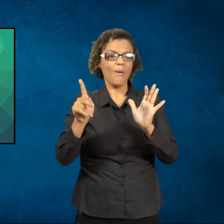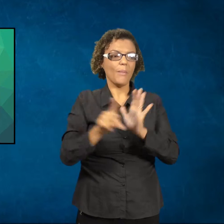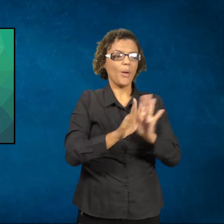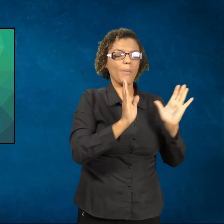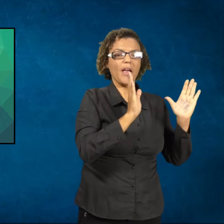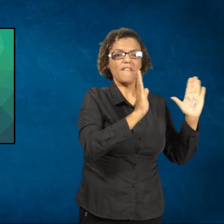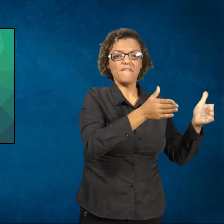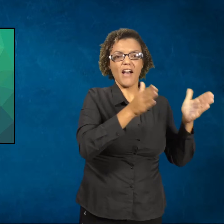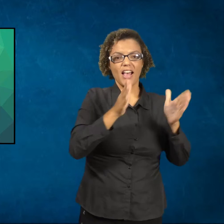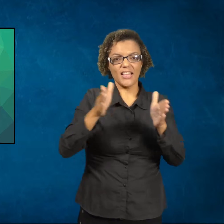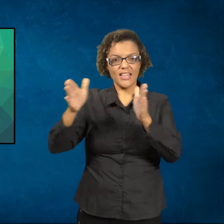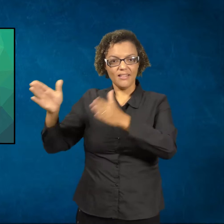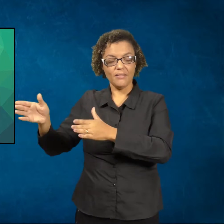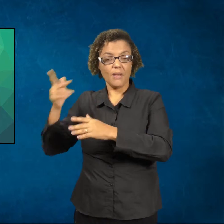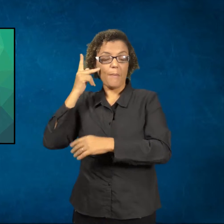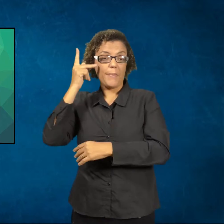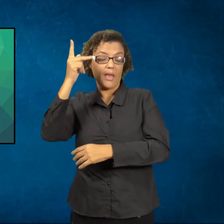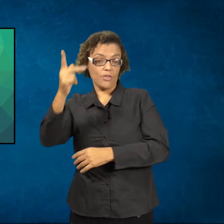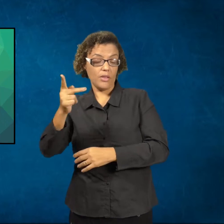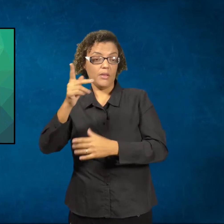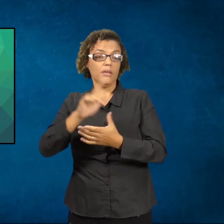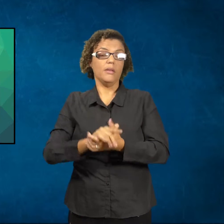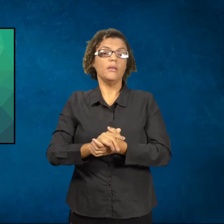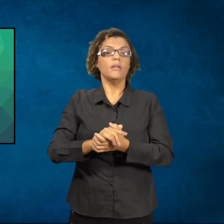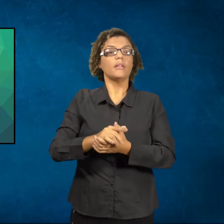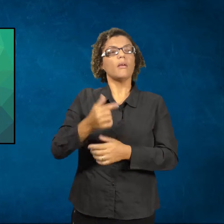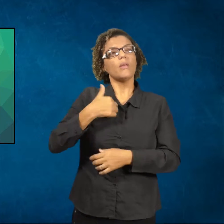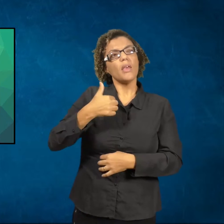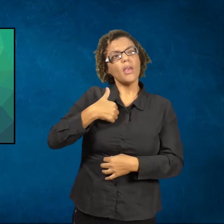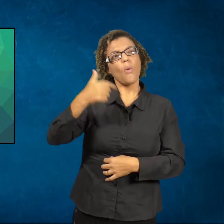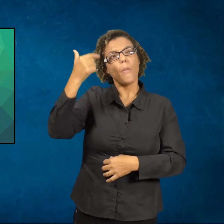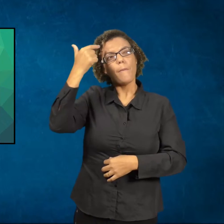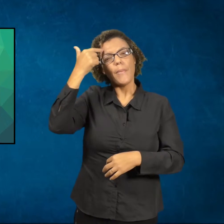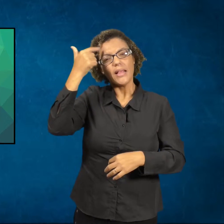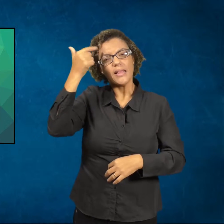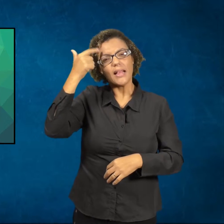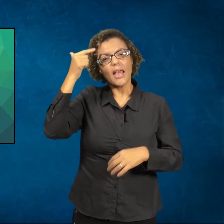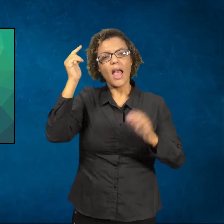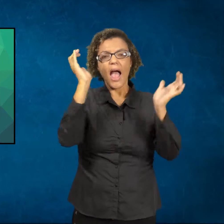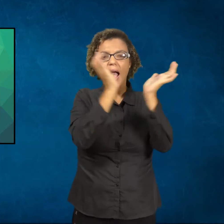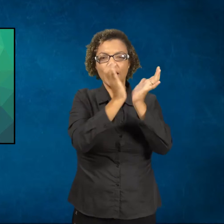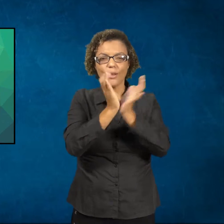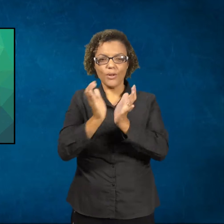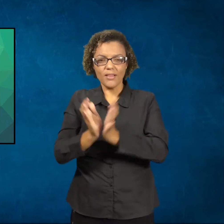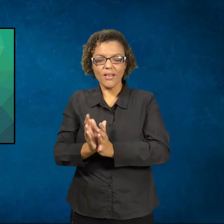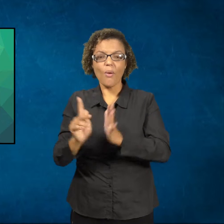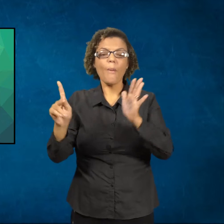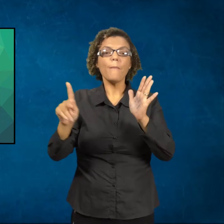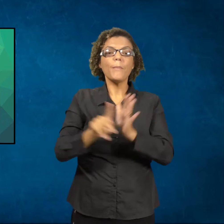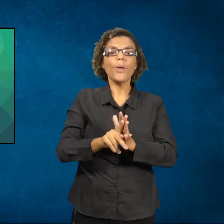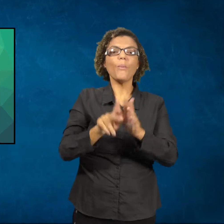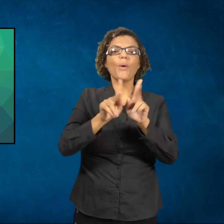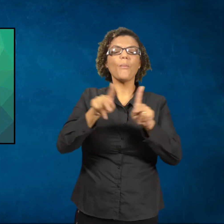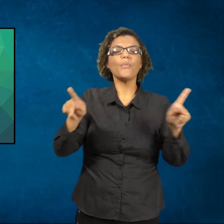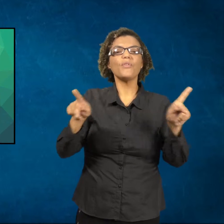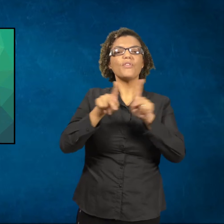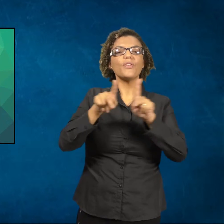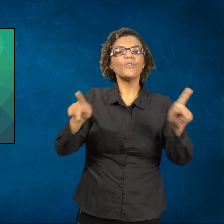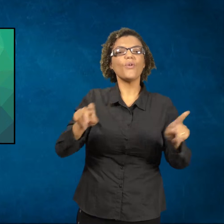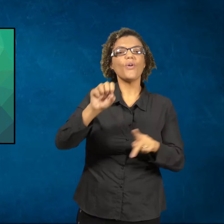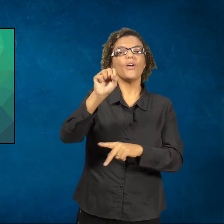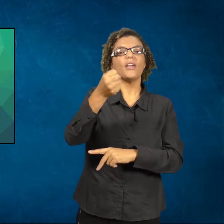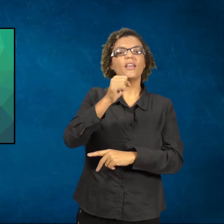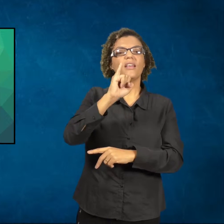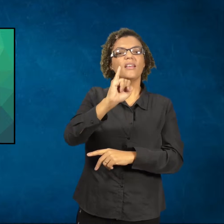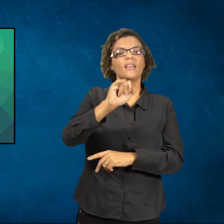fases. Então a gente achou a estruturação, a classificação da professora Silvia Parra-Dayan como sendo aquela